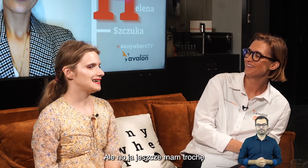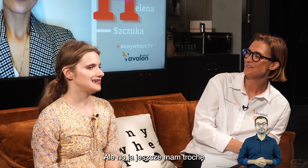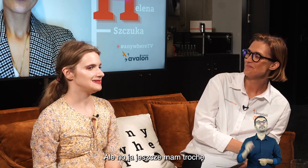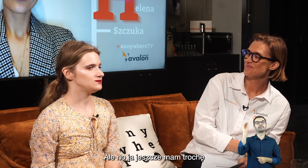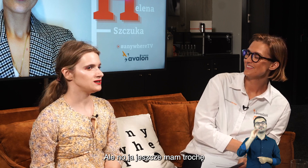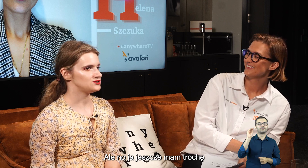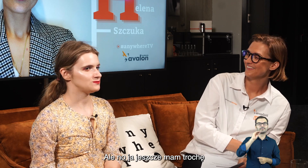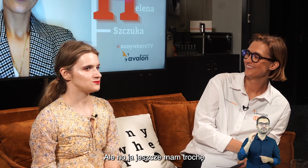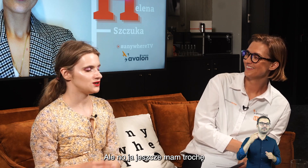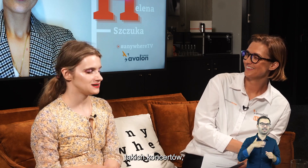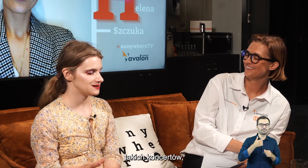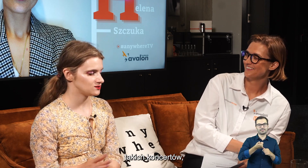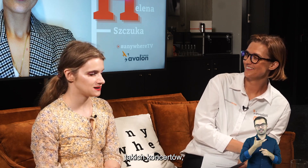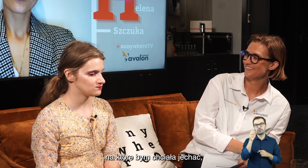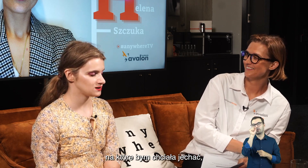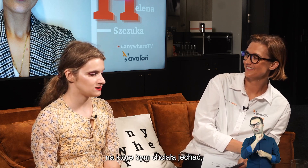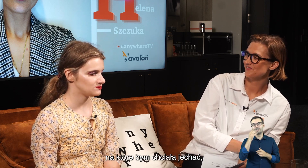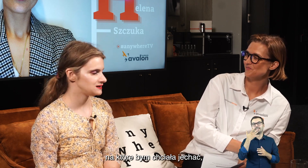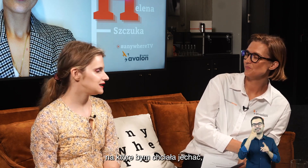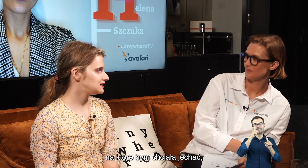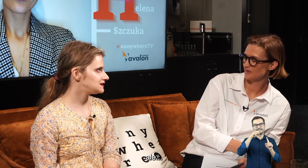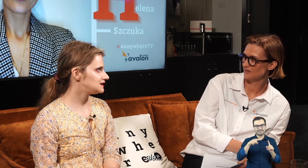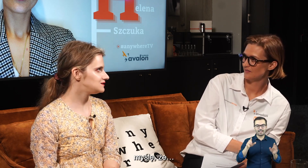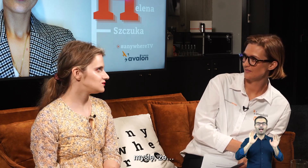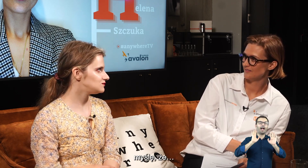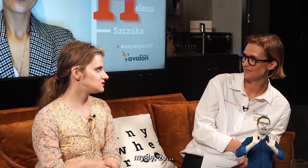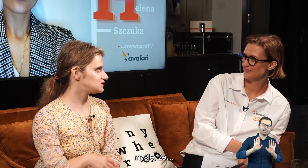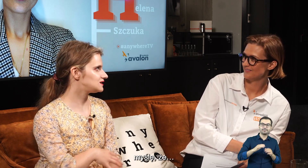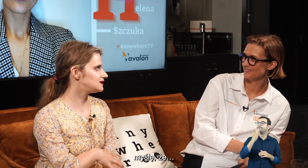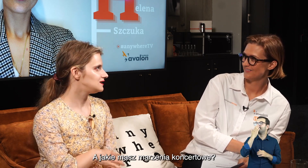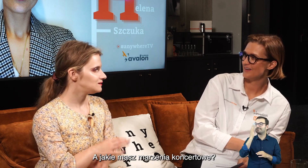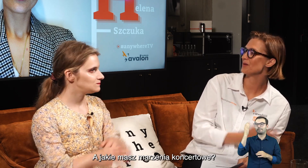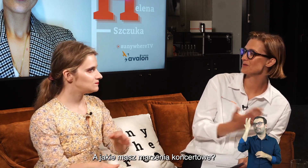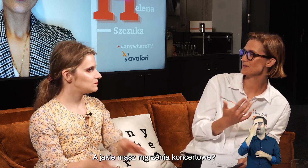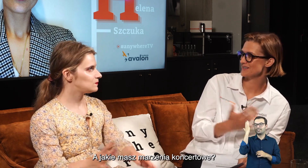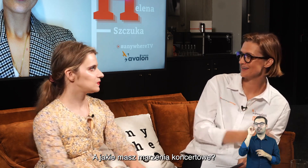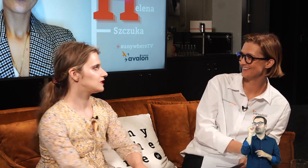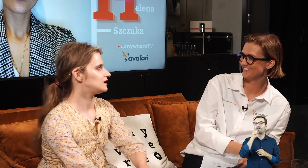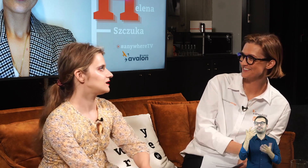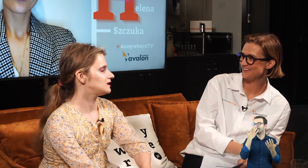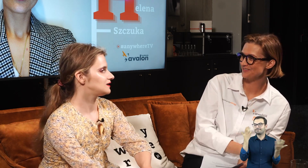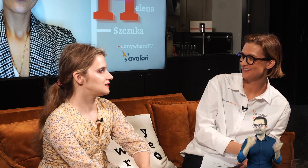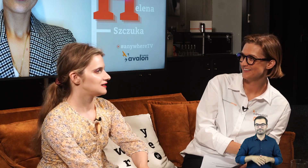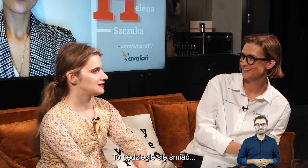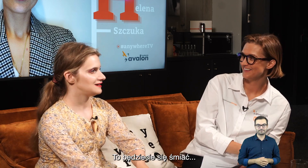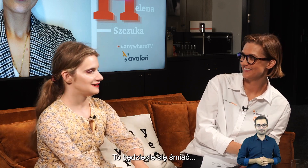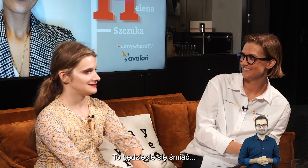no. Ale no, ja jeszcze mam trochę takich koncertów, na które bym chciała jechać, ale to myślę, że... A jakie masz marzenia